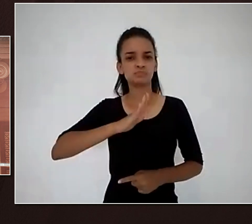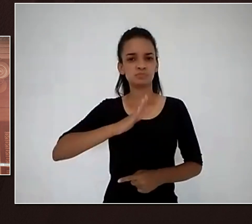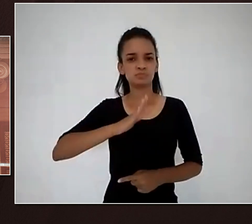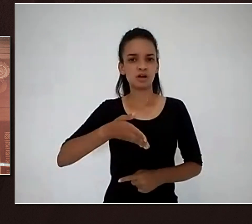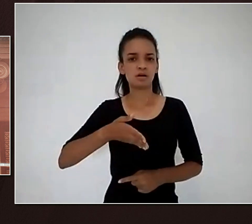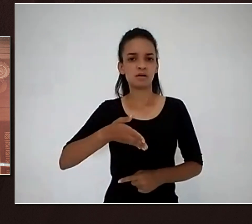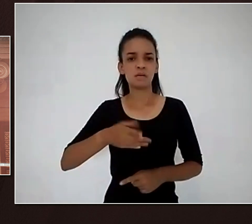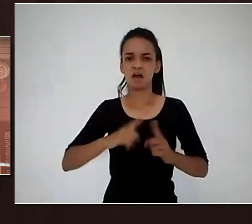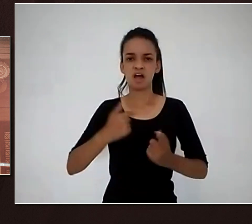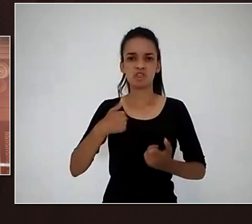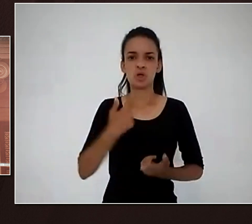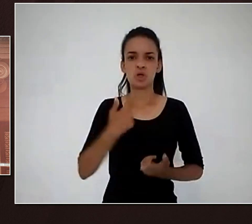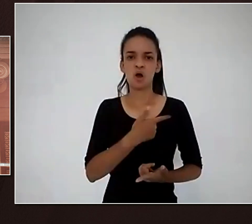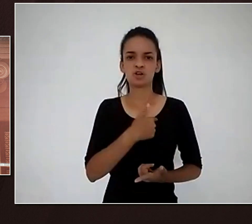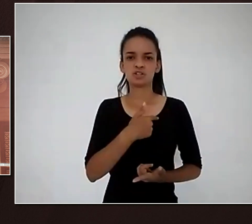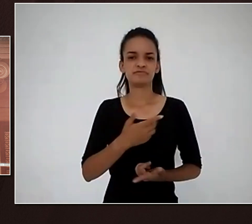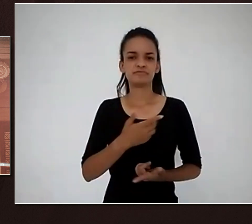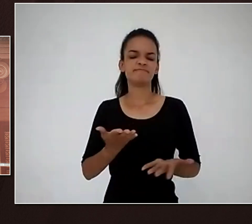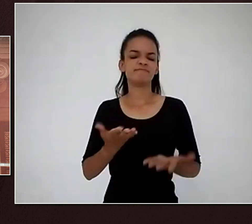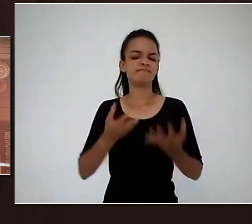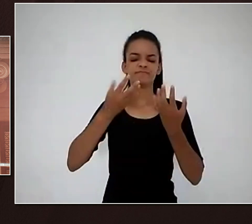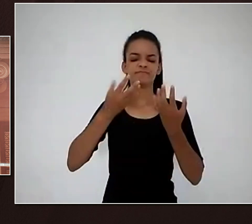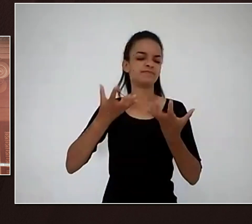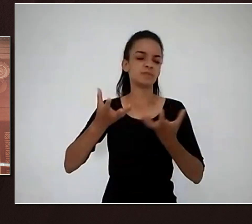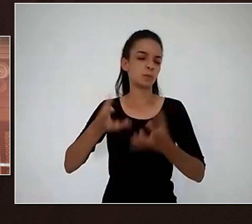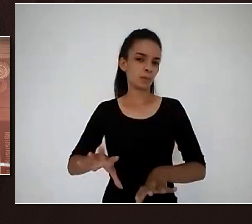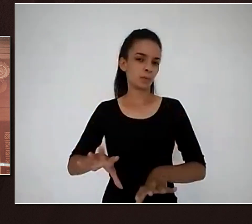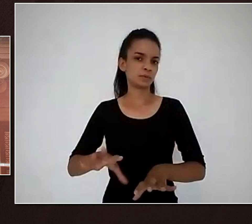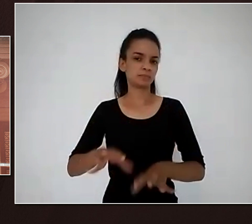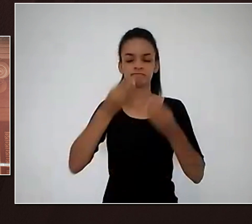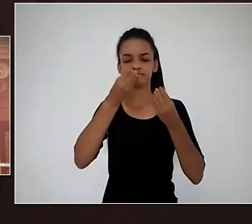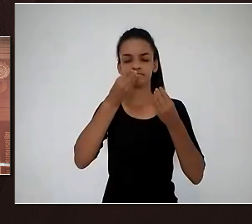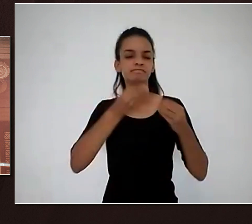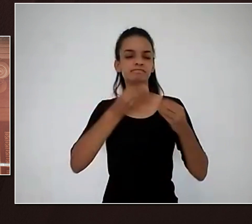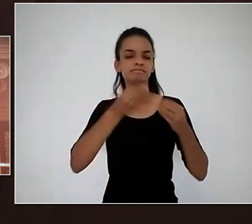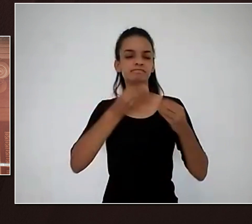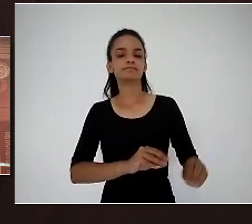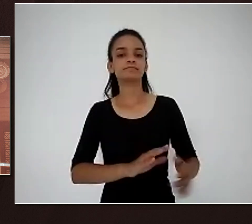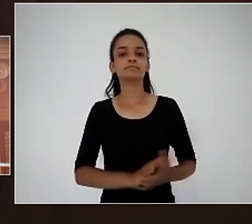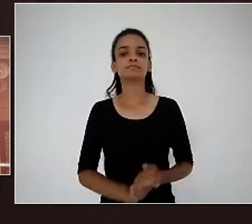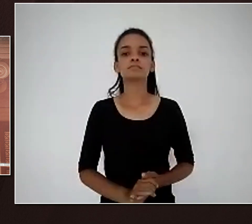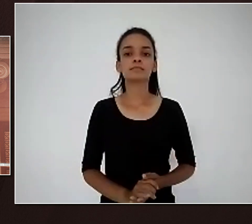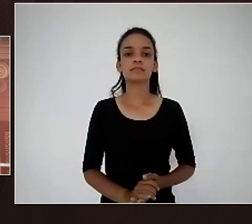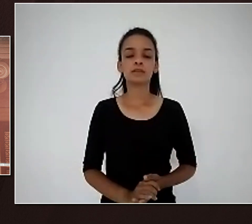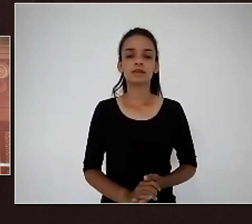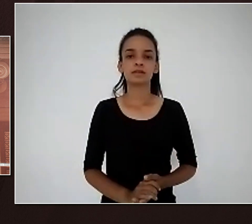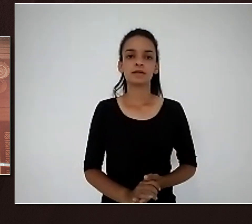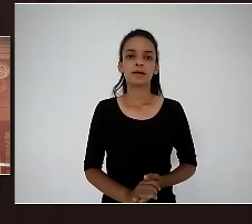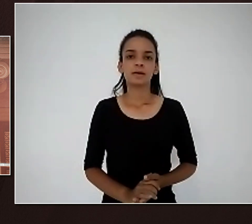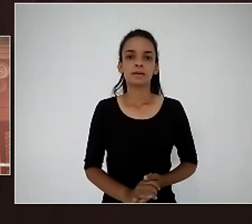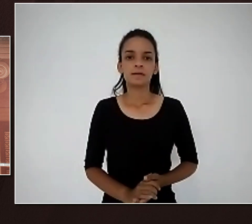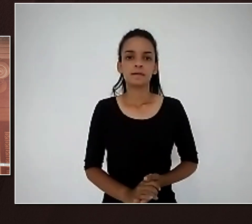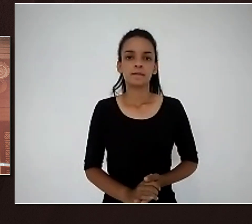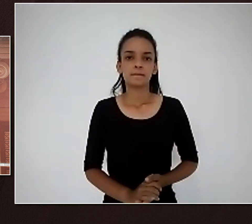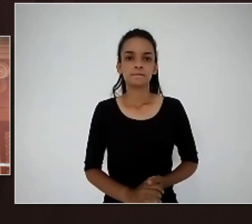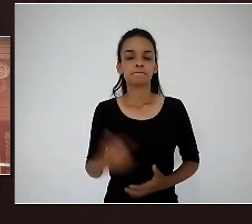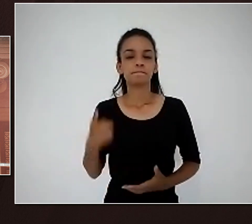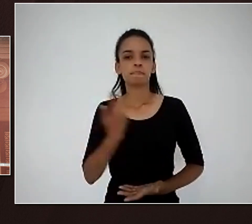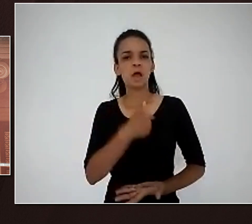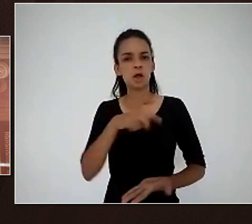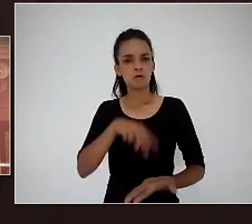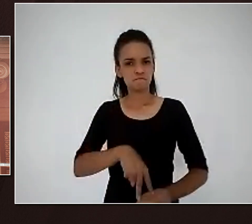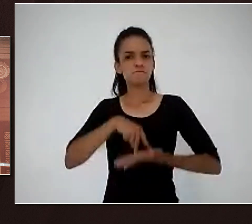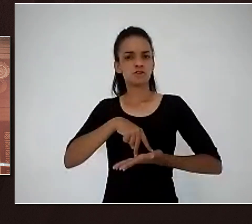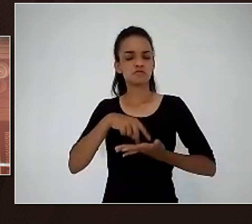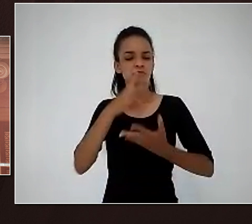A igreja edificada, né, contra a igreja edificada, as portas do Hades não podem vencer. Portanto,